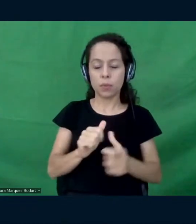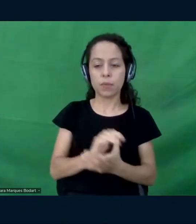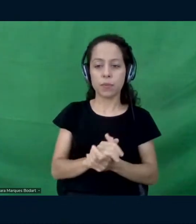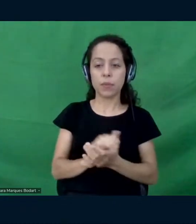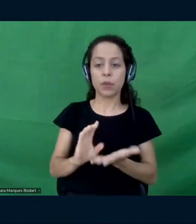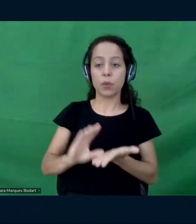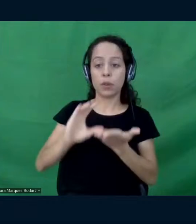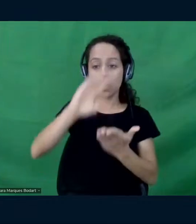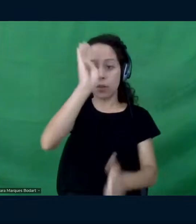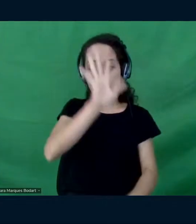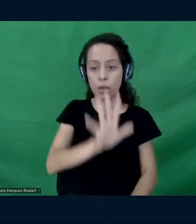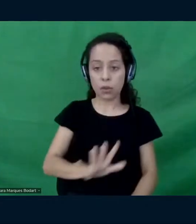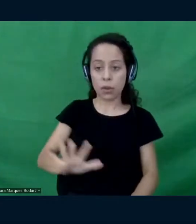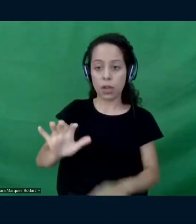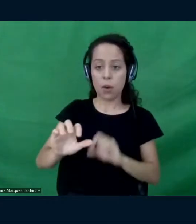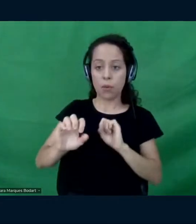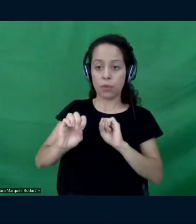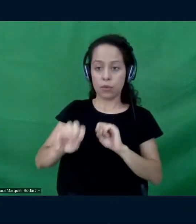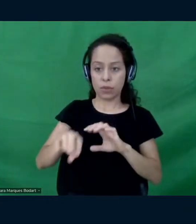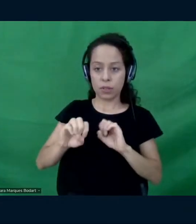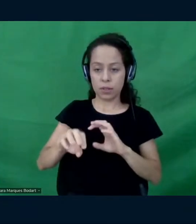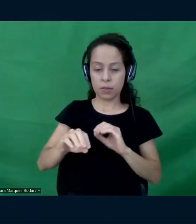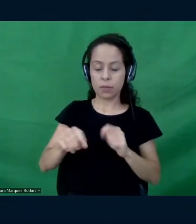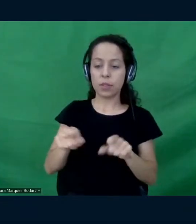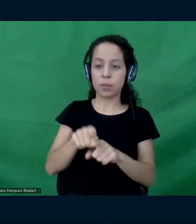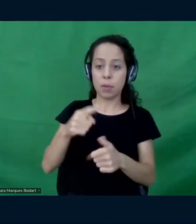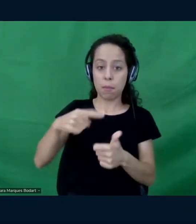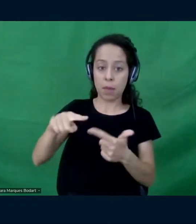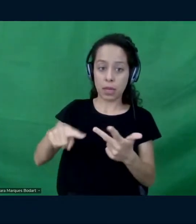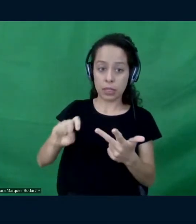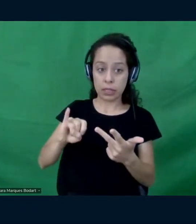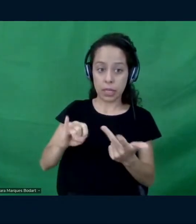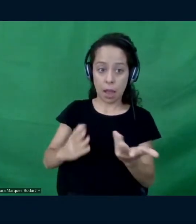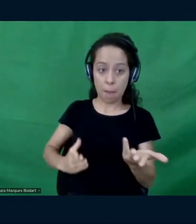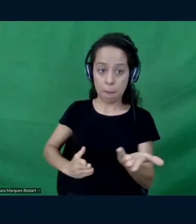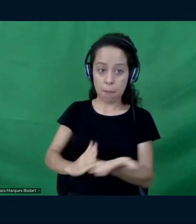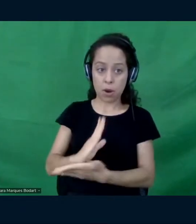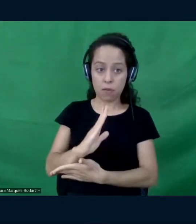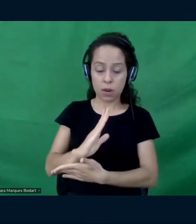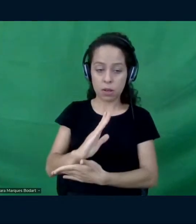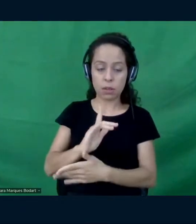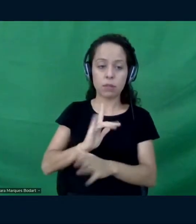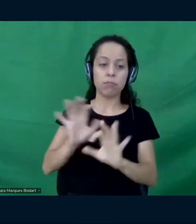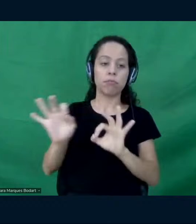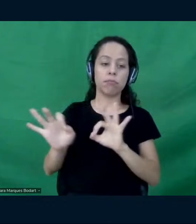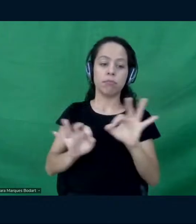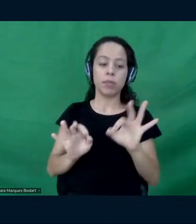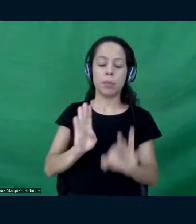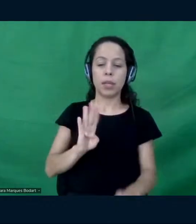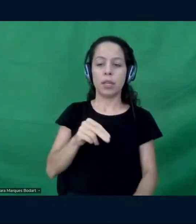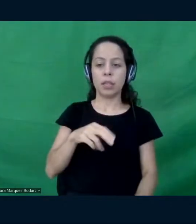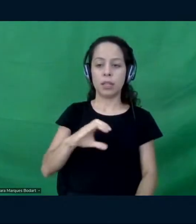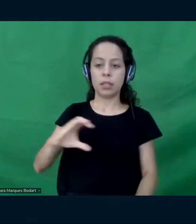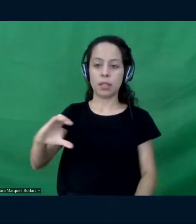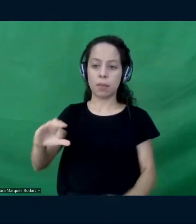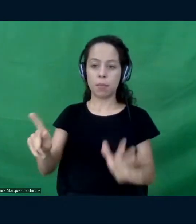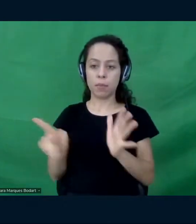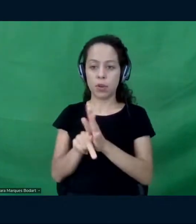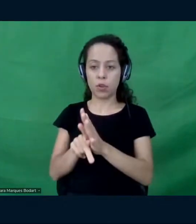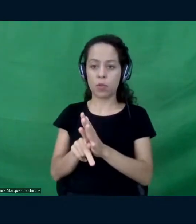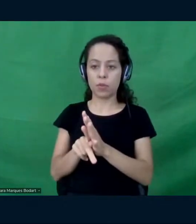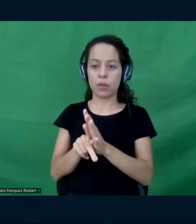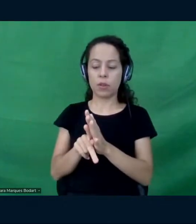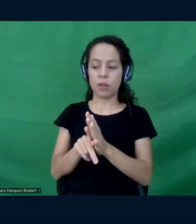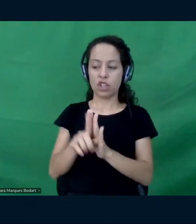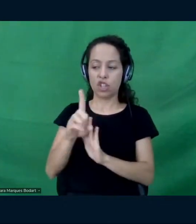Conselho Nacional de Educação e o MEC, se aprovado também no Senado, vai elaborar aí uma BNCC dos itinerários, né,